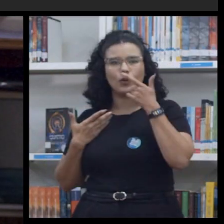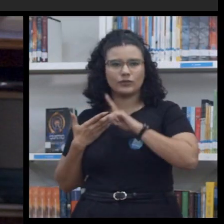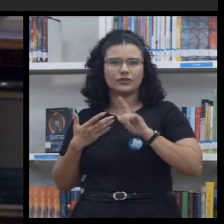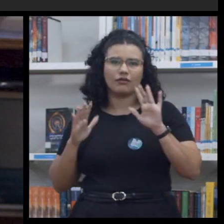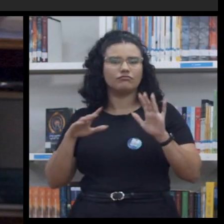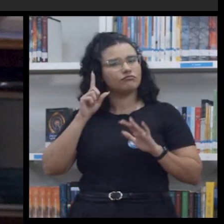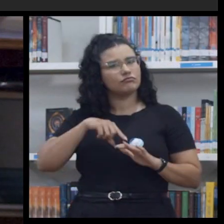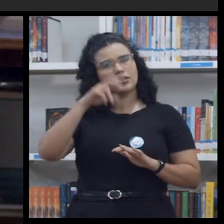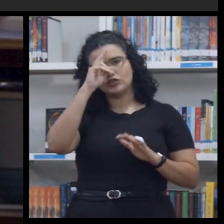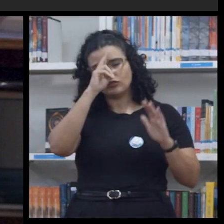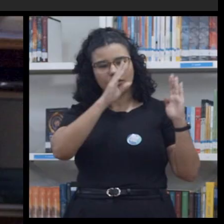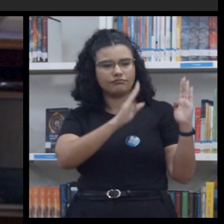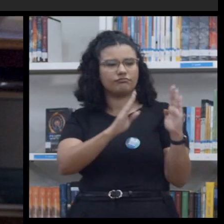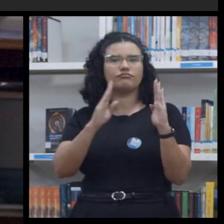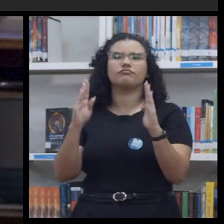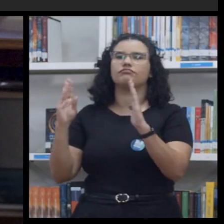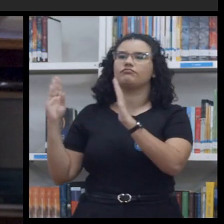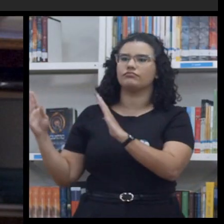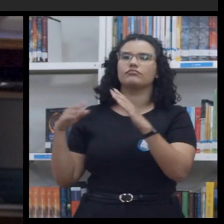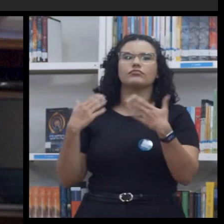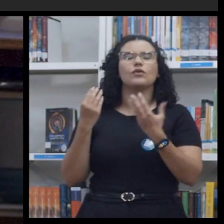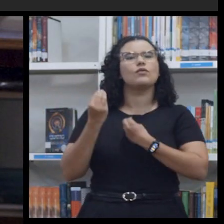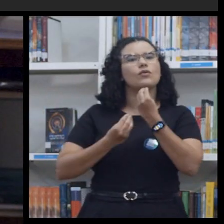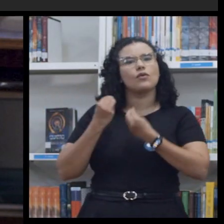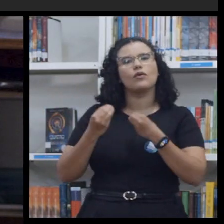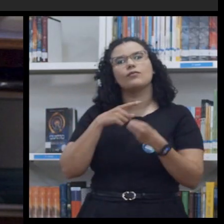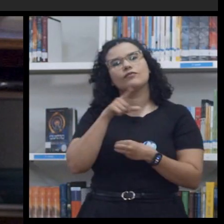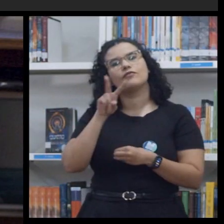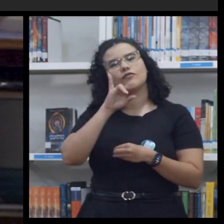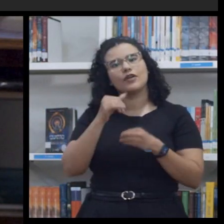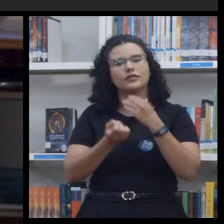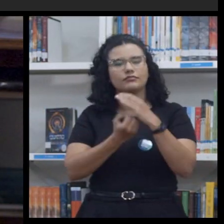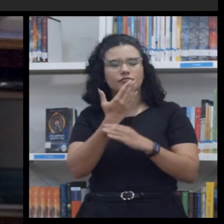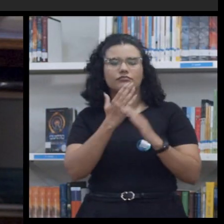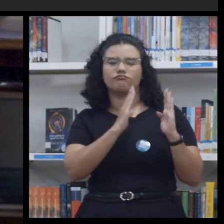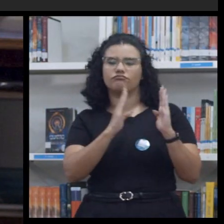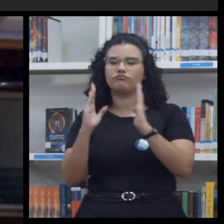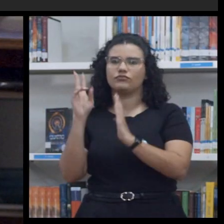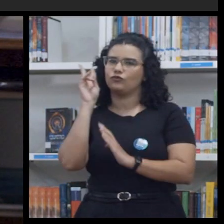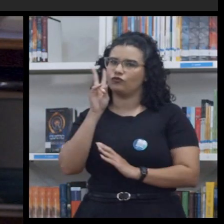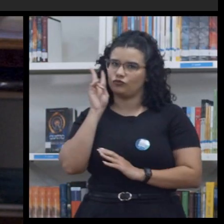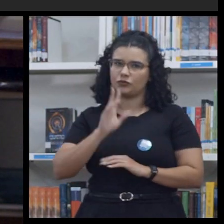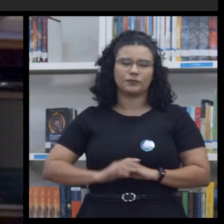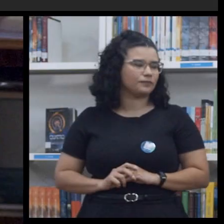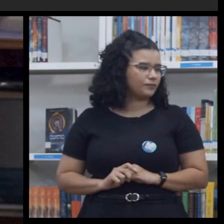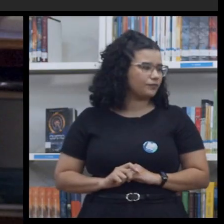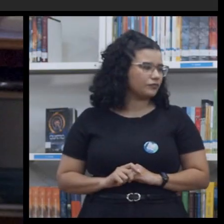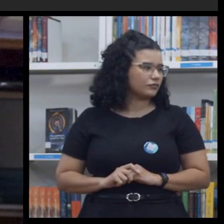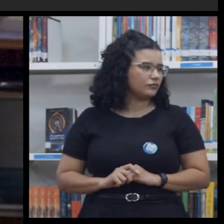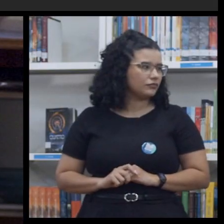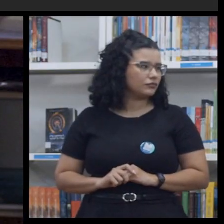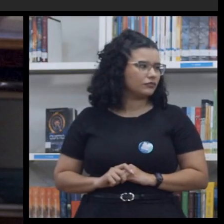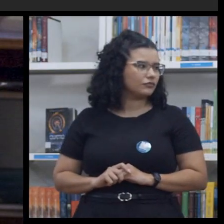É um roteiro. Então tudo, né, como a gente vai construir essa jornada do herói. É um